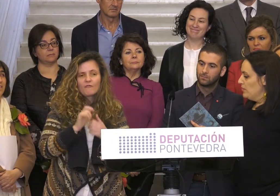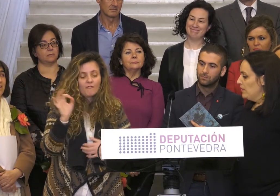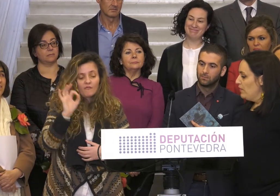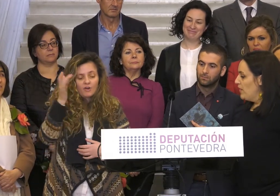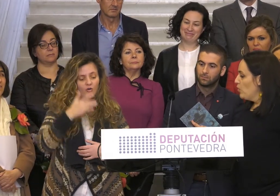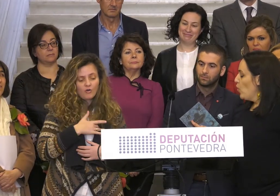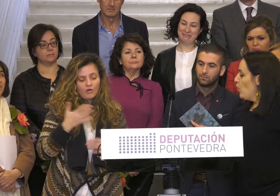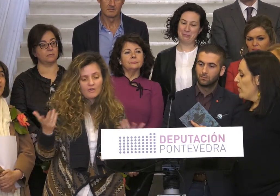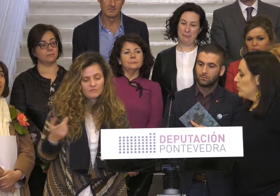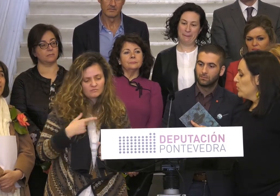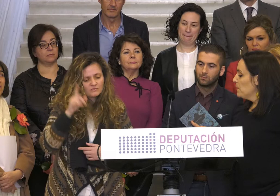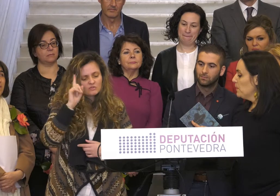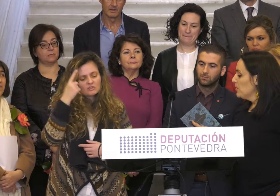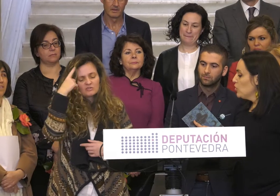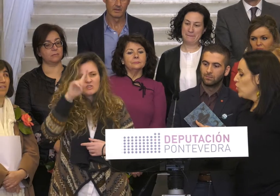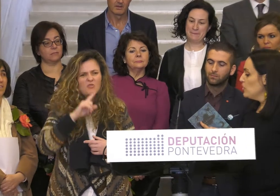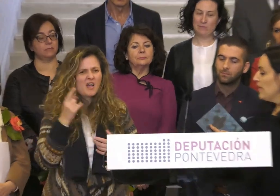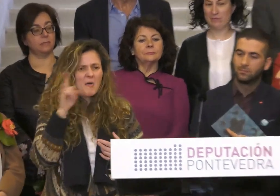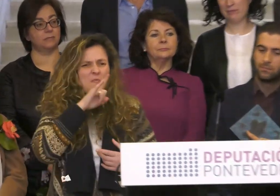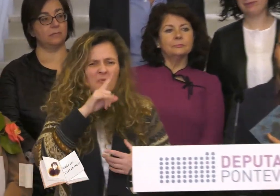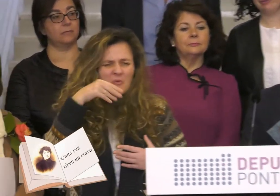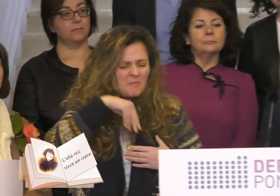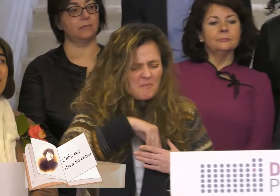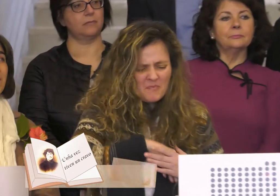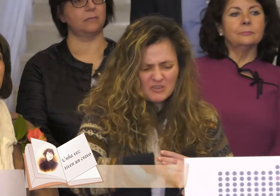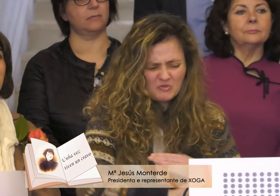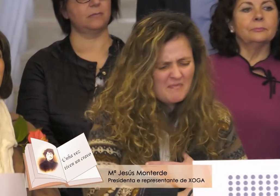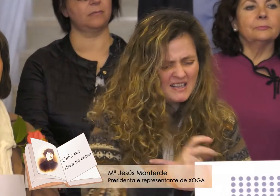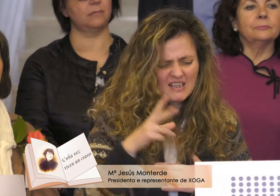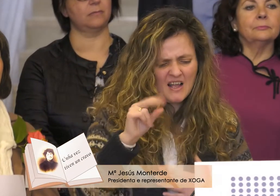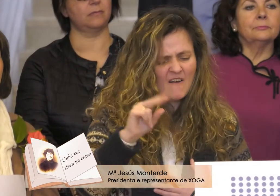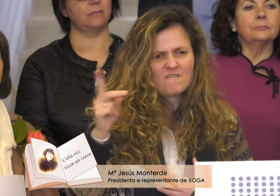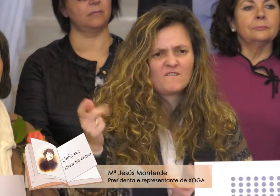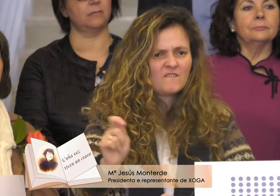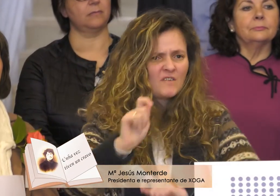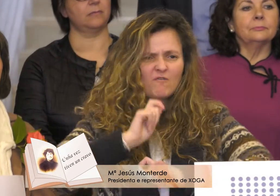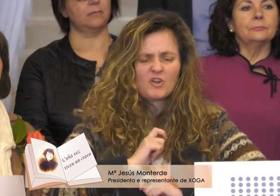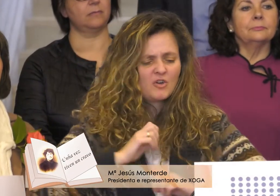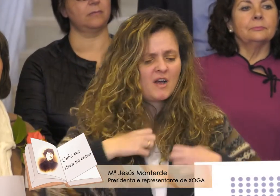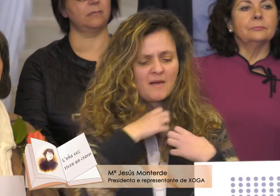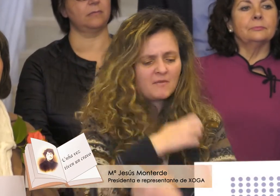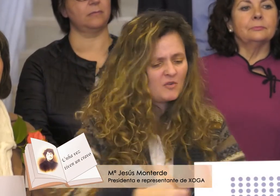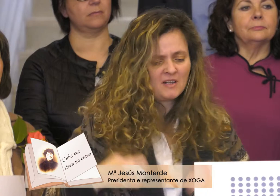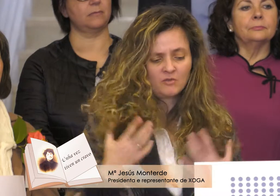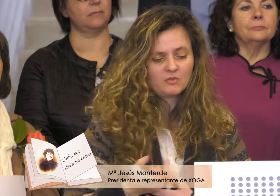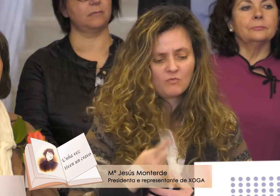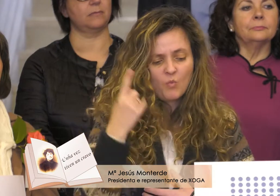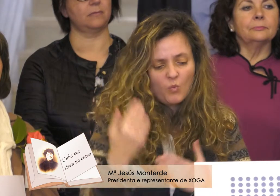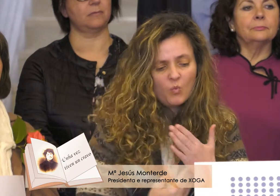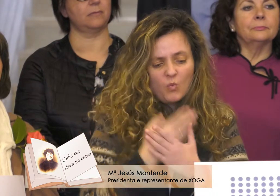de ferro ou de amor. Só eu sei que me fixo un mal tan fondo que tanto me atormentou, que